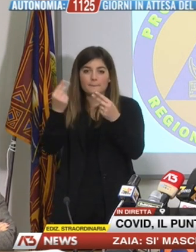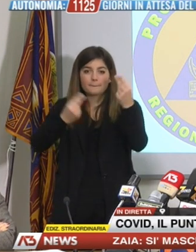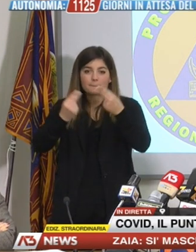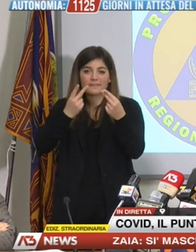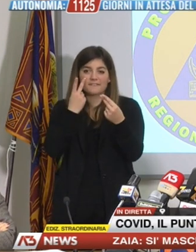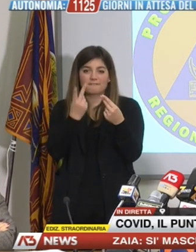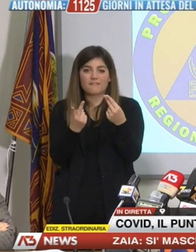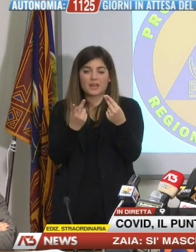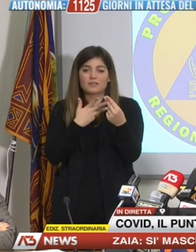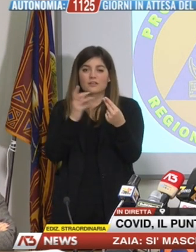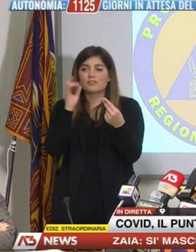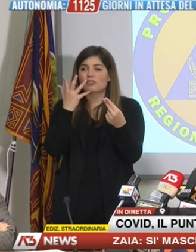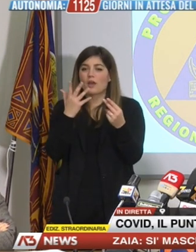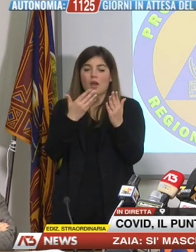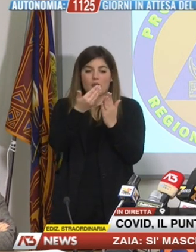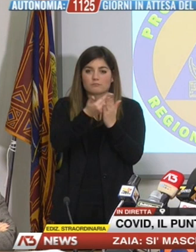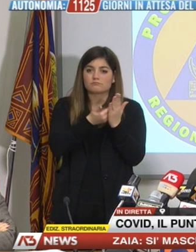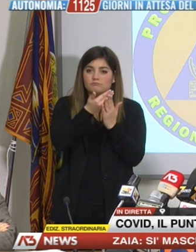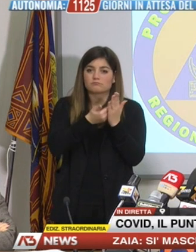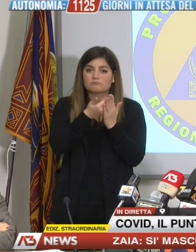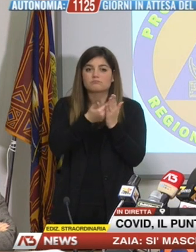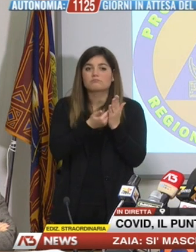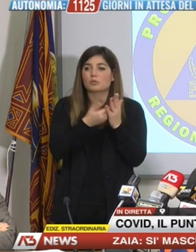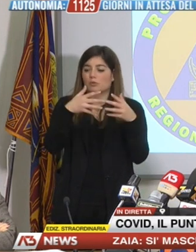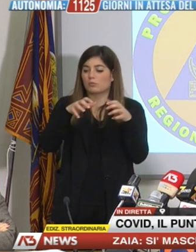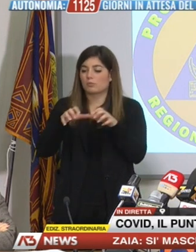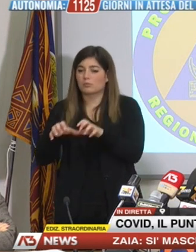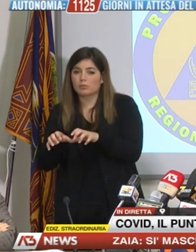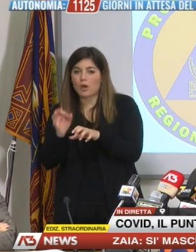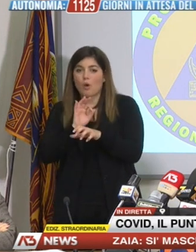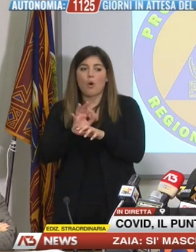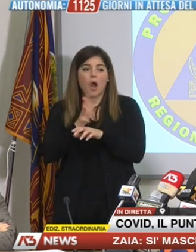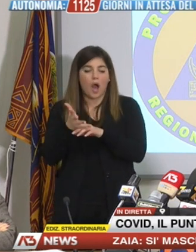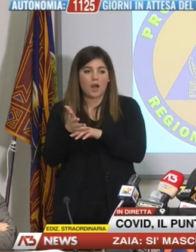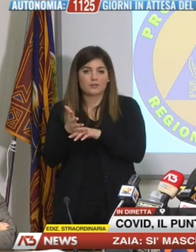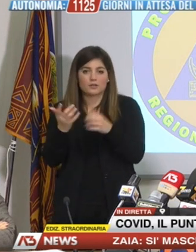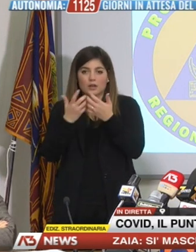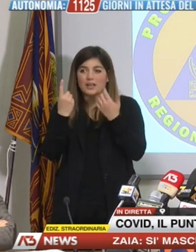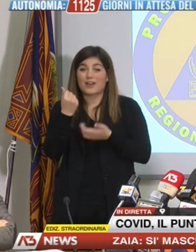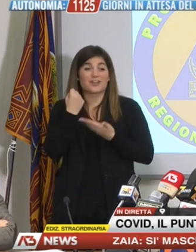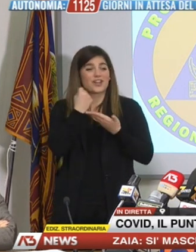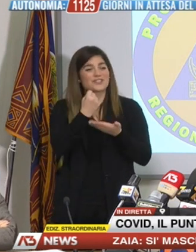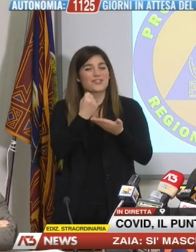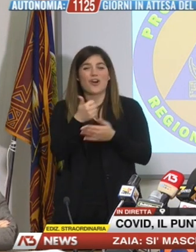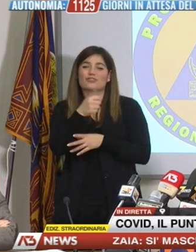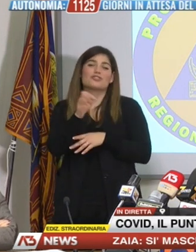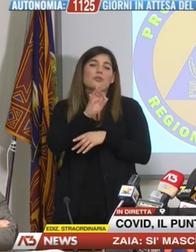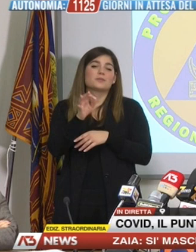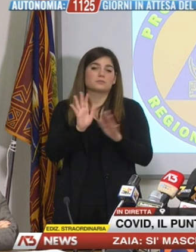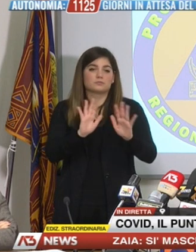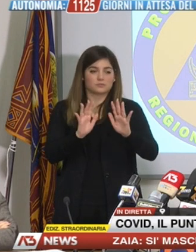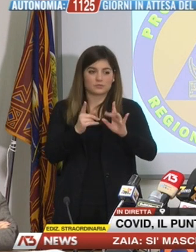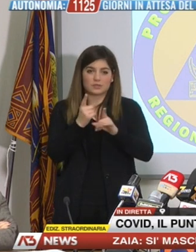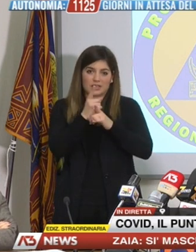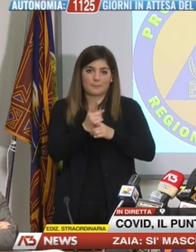dico ristorare al 100%, perché poi se tu non apri avrai anche meno costi variabili, no? Perché non